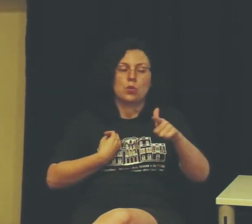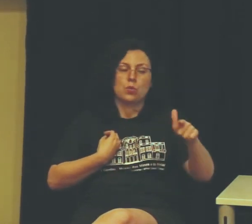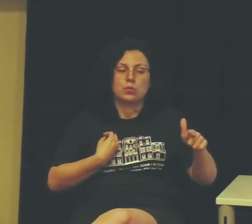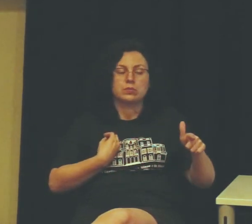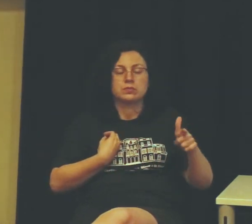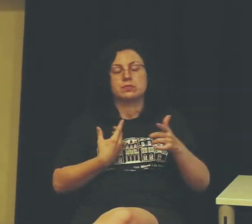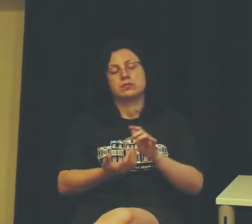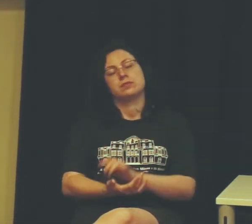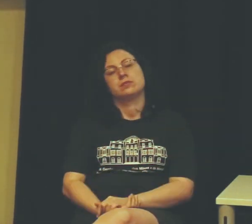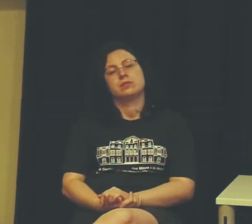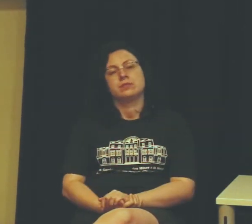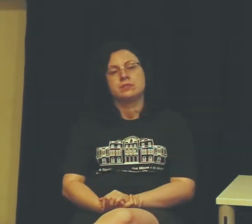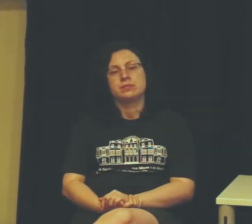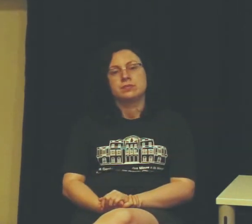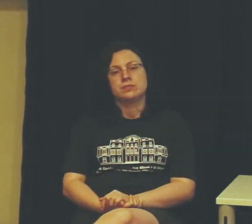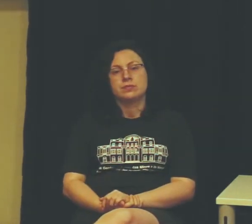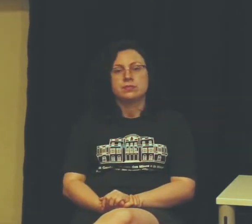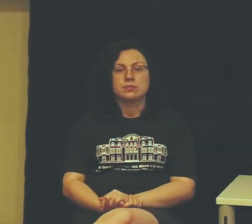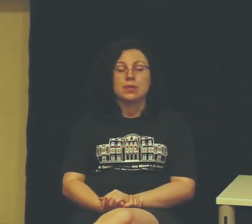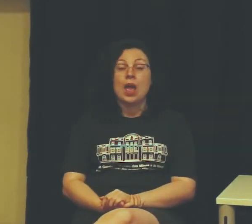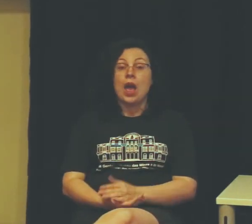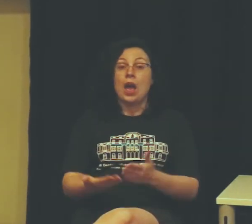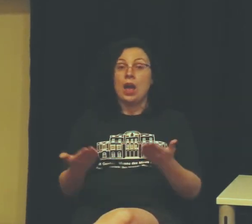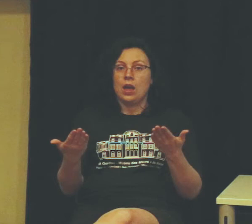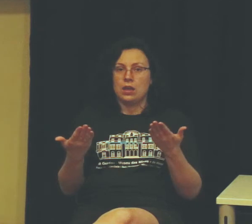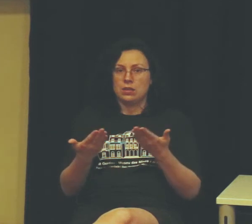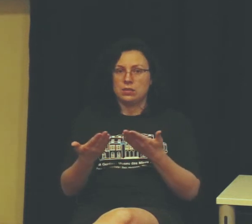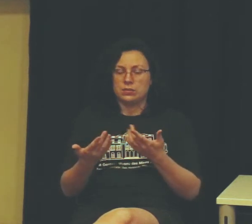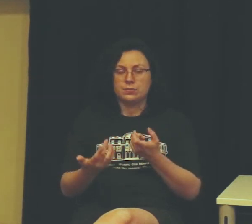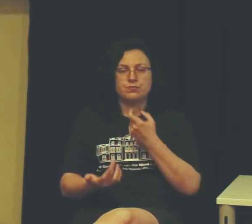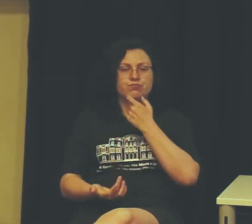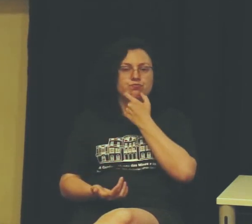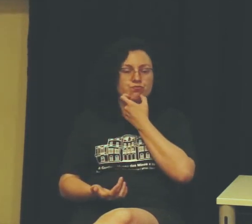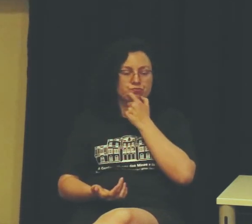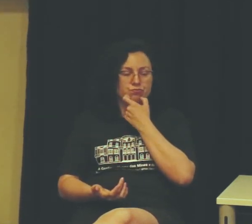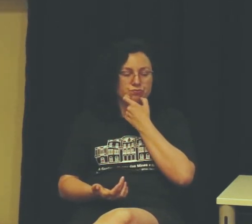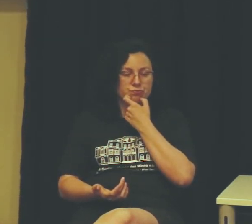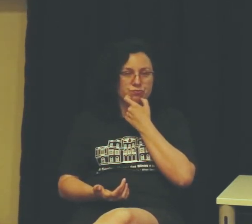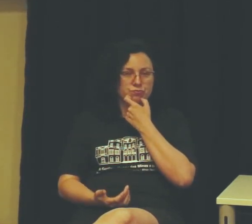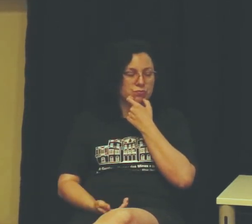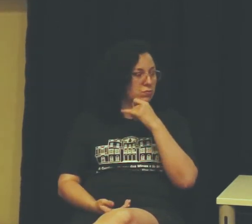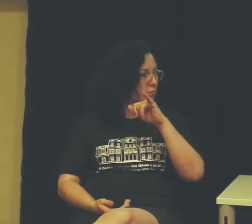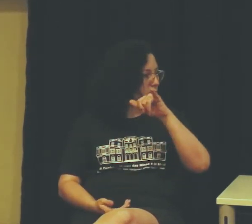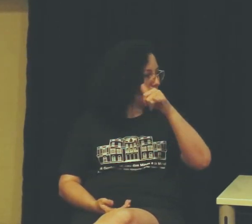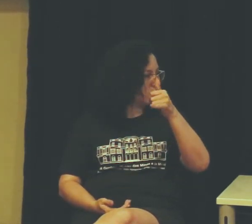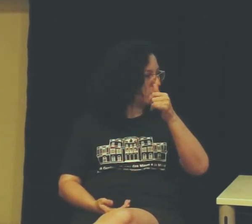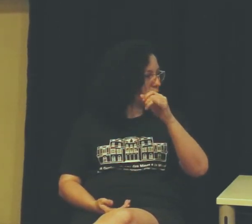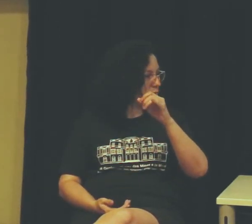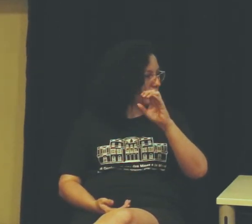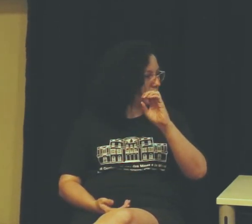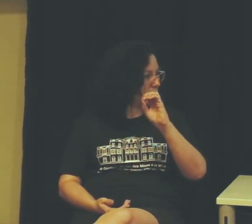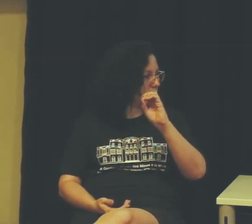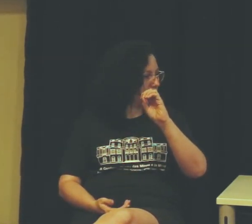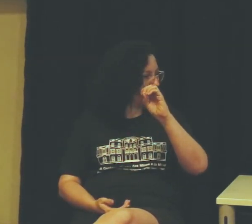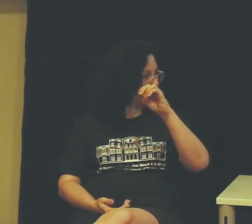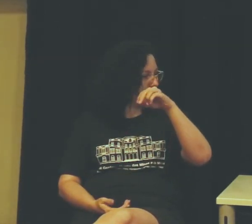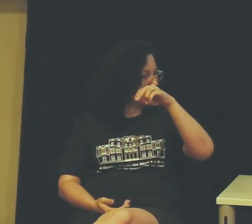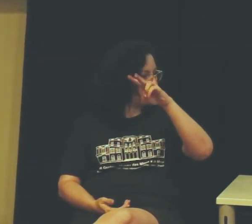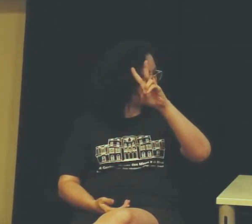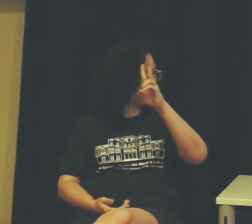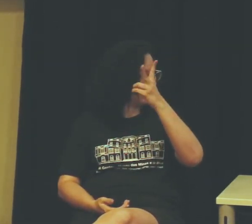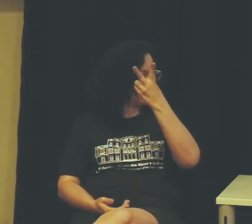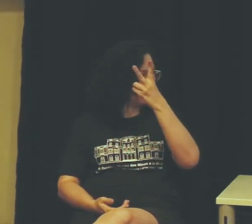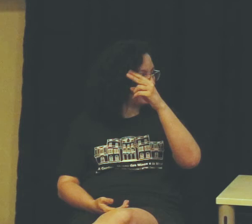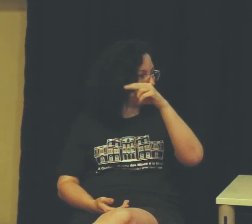Gerais. Da mesma forma, agora na Inglaterra, né, esse aqui, Percival Johnson, né, que por acaso é o fundador da empresa